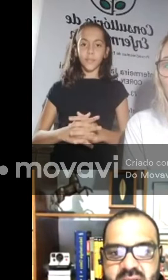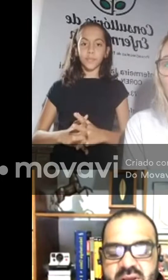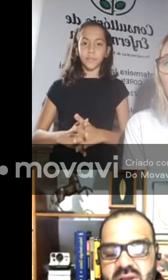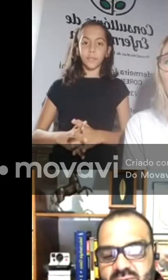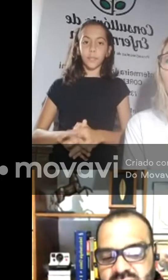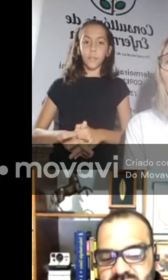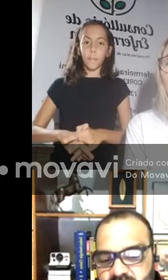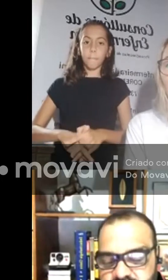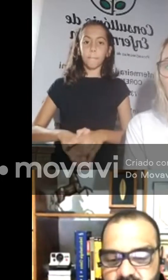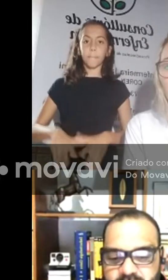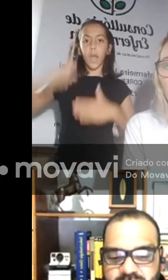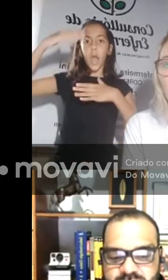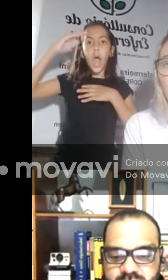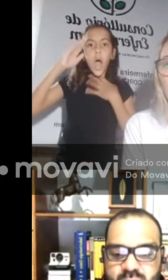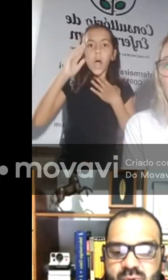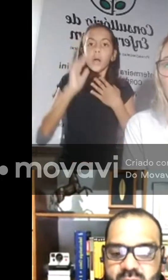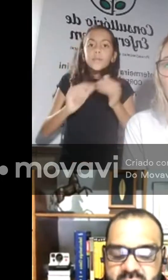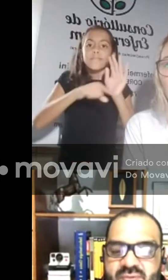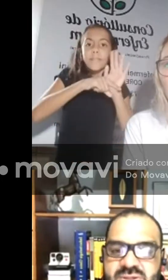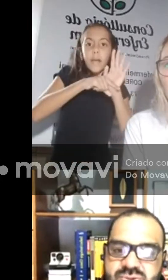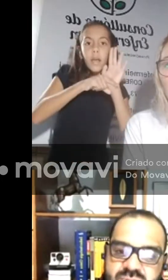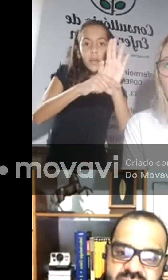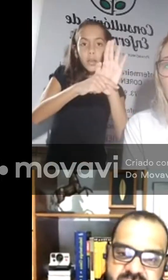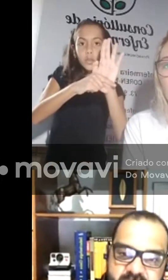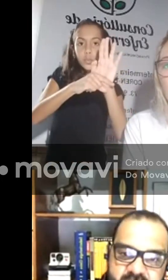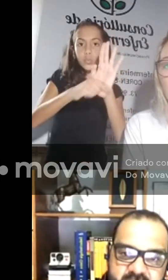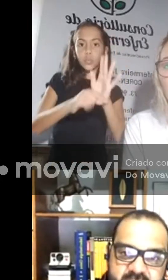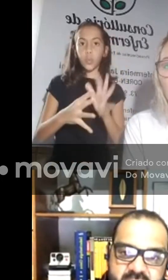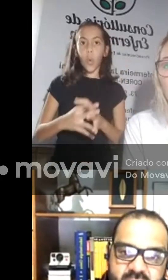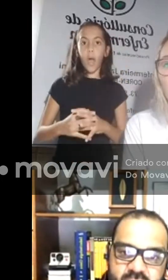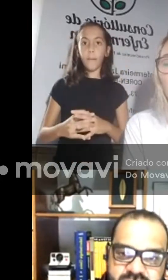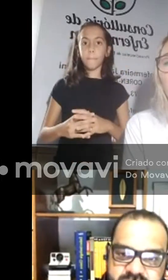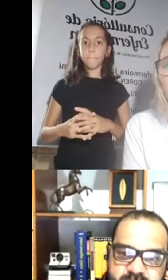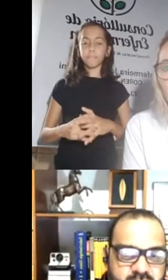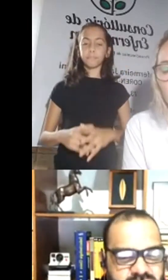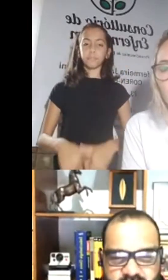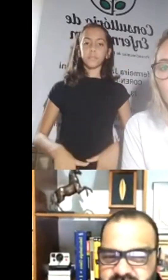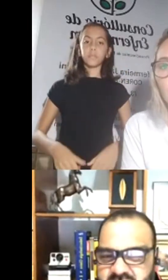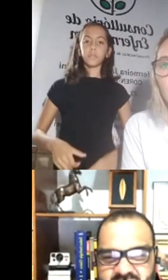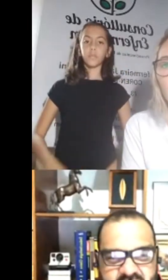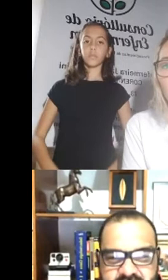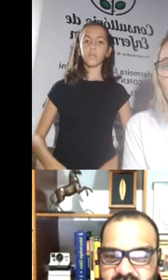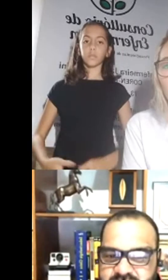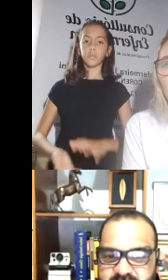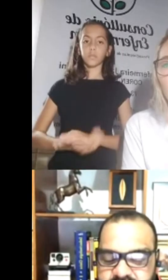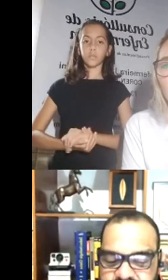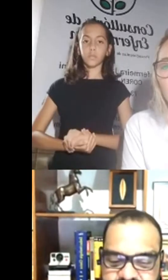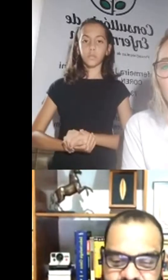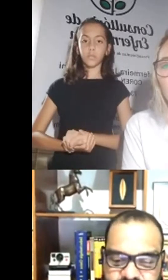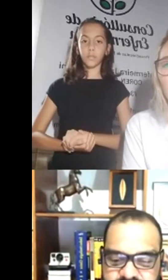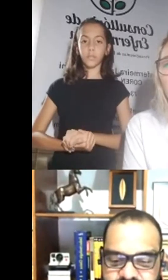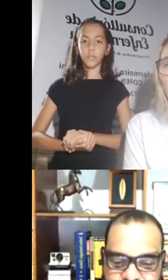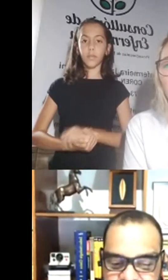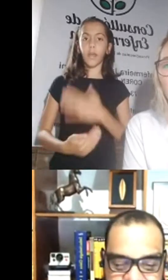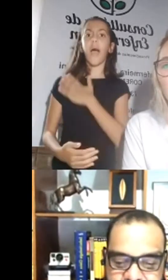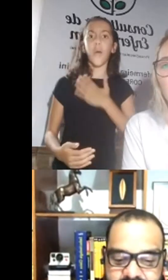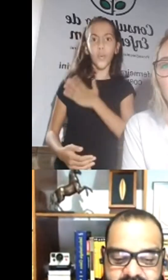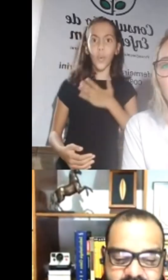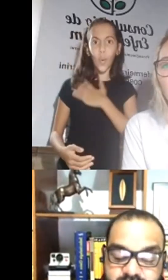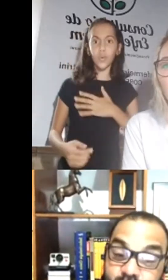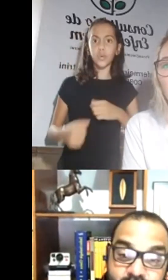também. Eu fiz um tempo judô, faço jiu-jitsu também. Gosto de esporte, gosto de cavalo, gosto de mexer com essas coisas. Sou